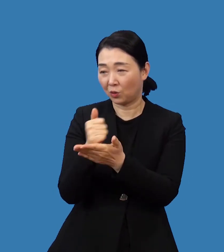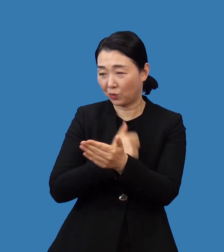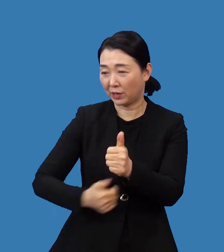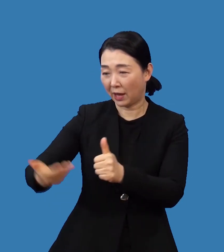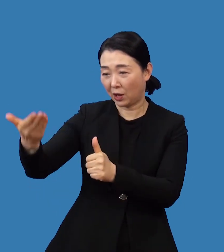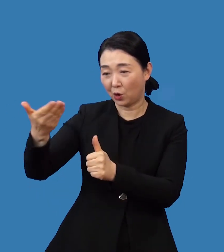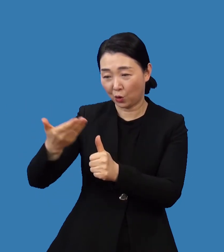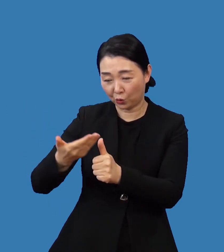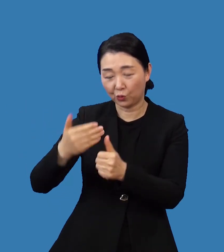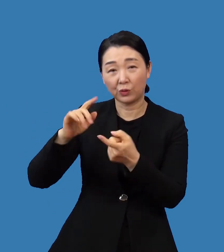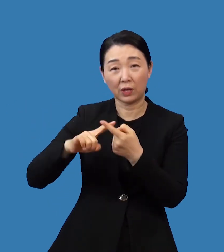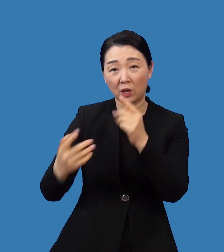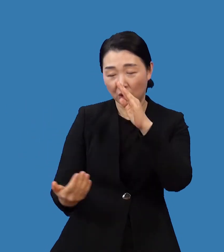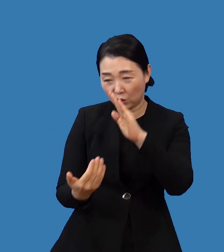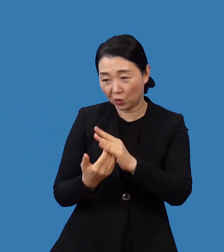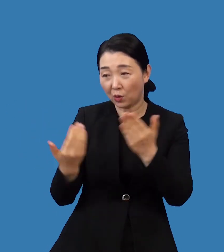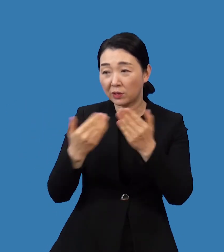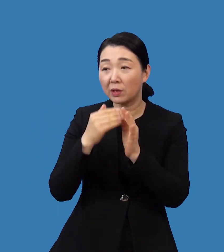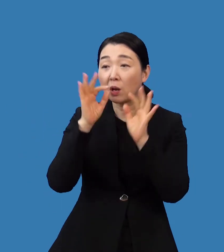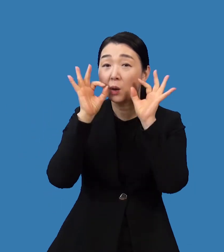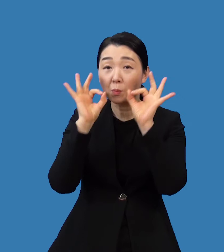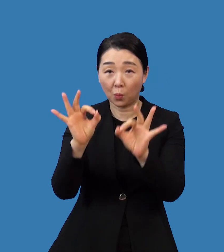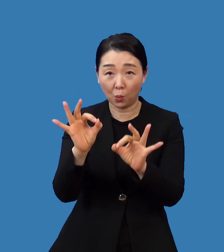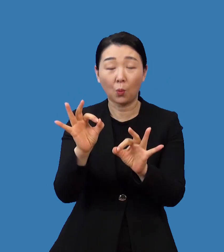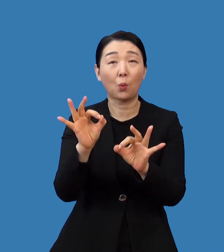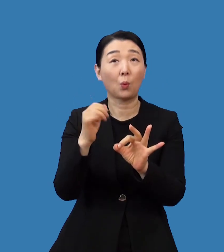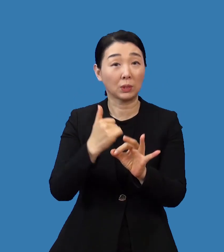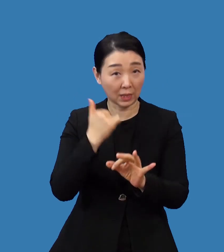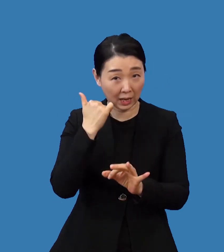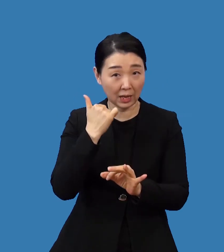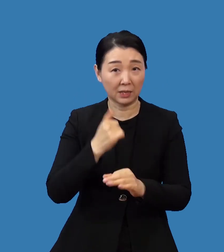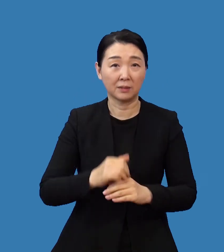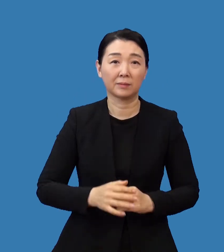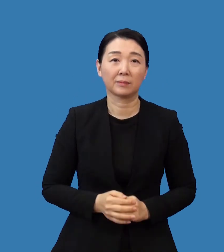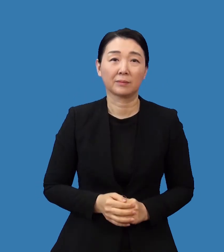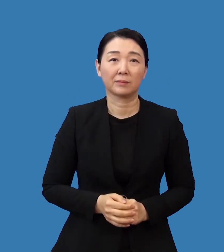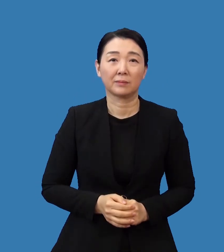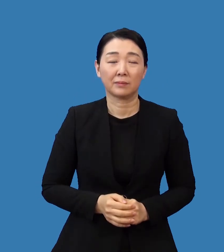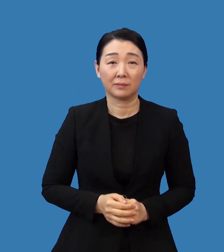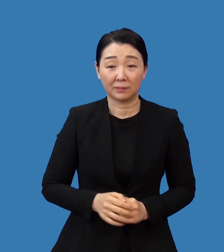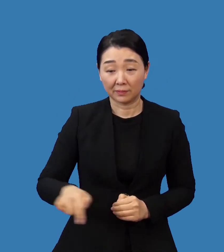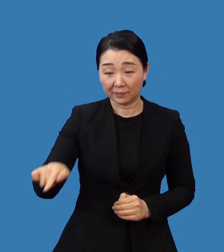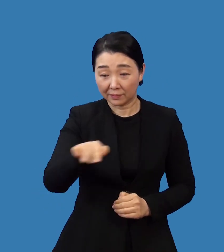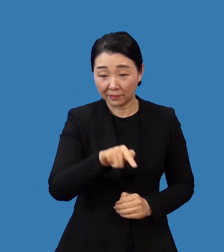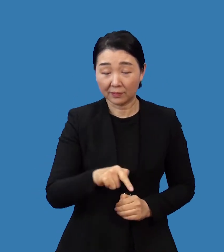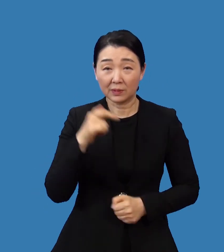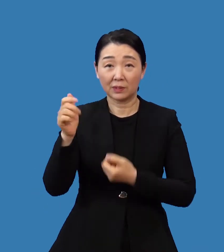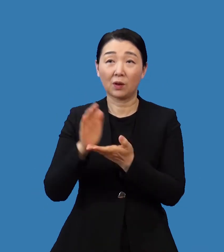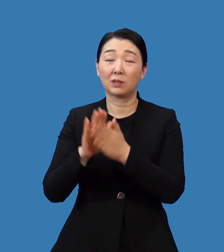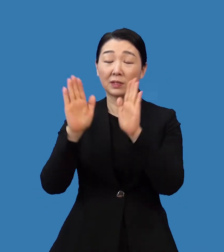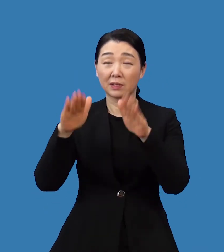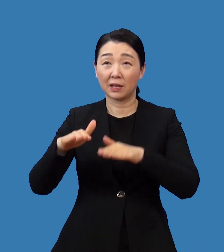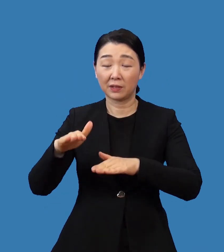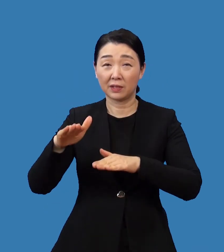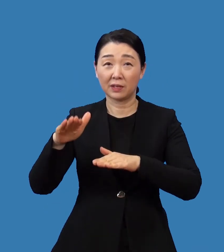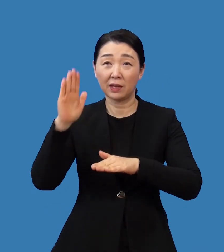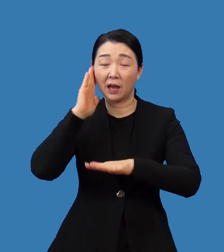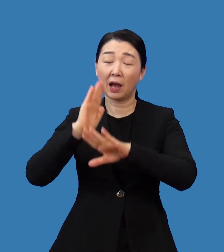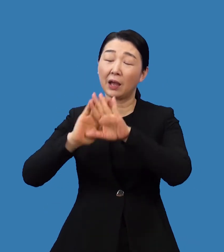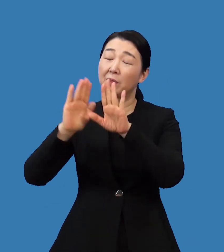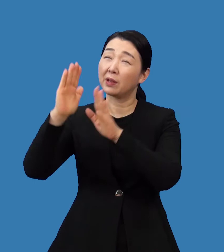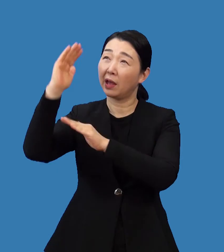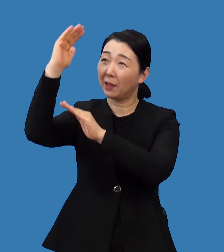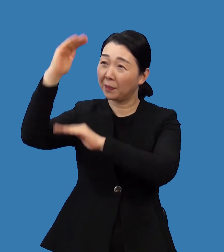바 이루어진 일을 보자 하고. 자, 그들은 우선 천사들이 전했던 하늘의